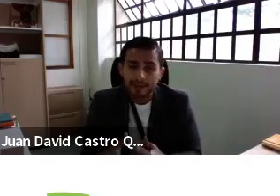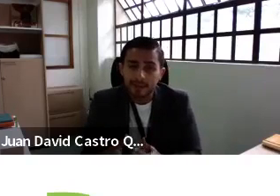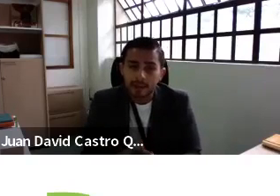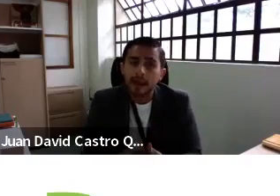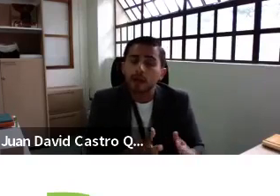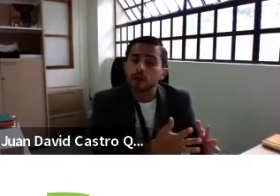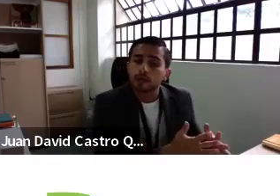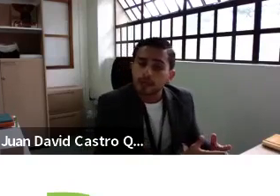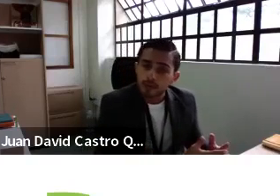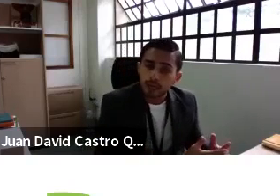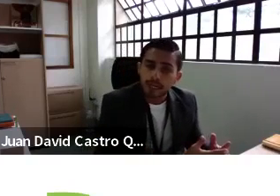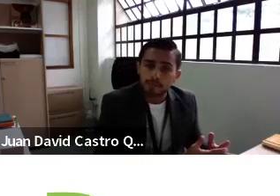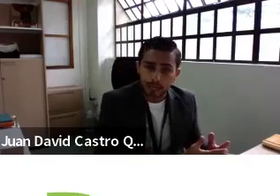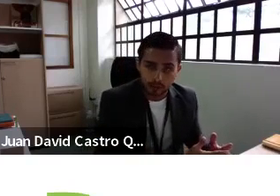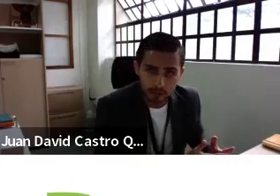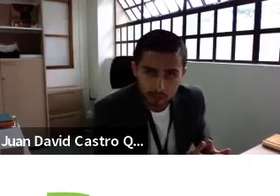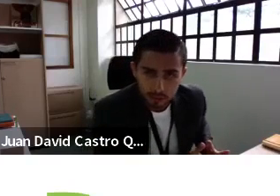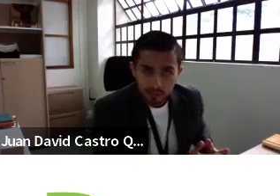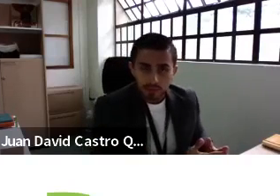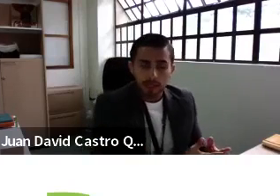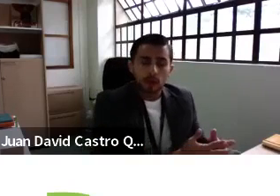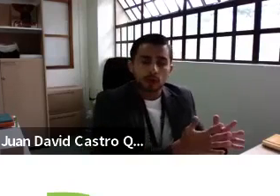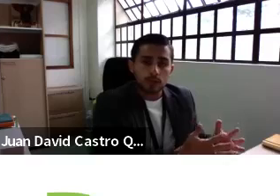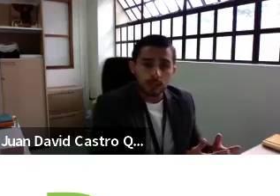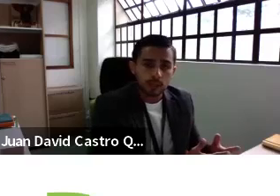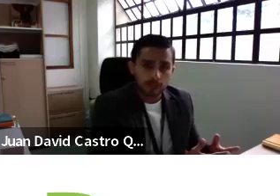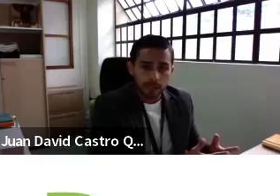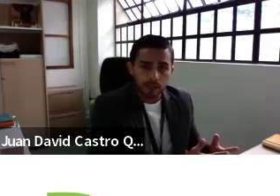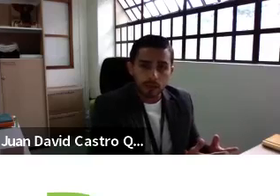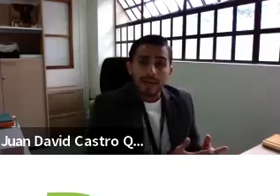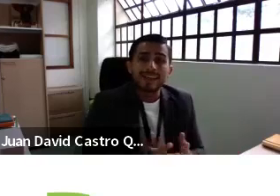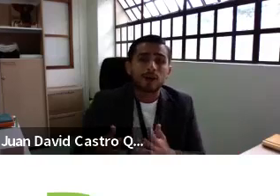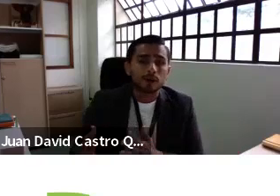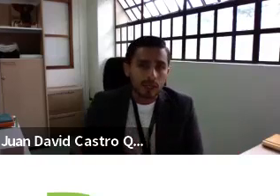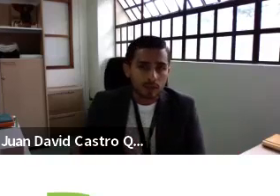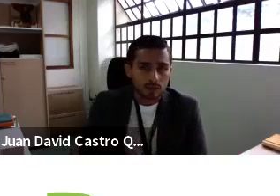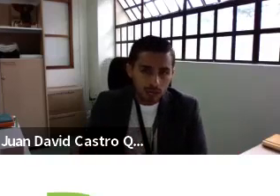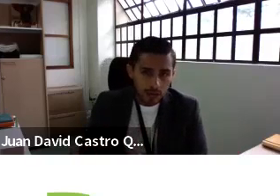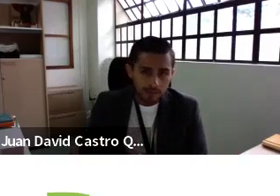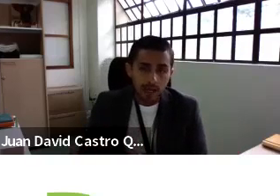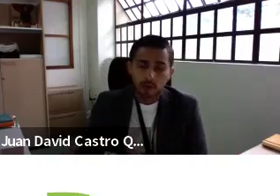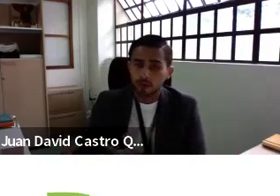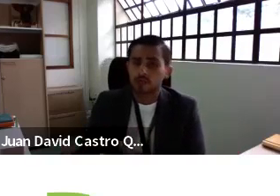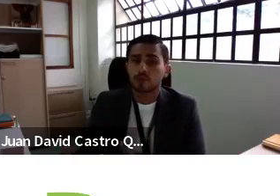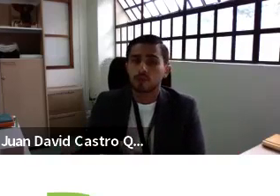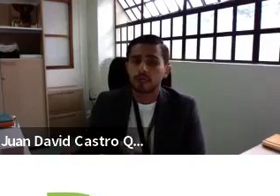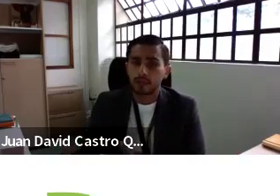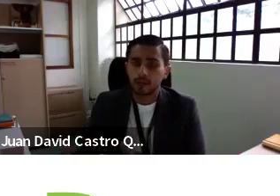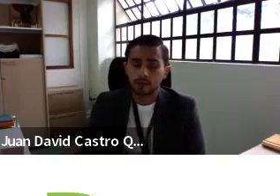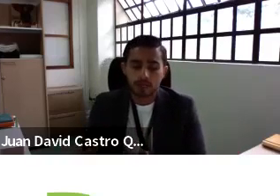entender el contexto del experto del conocimiento experto y el contexto social el contexto comunitario entonces